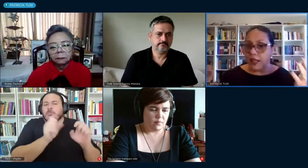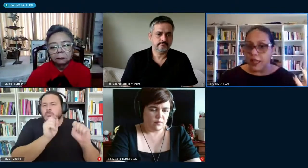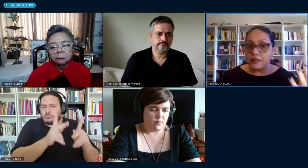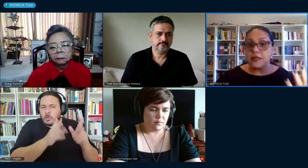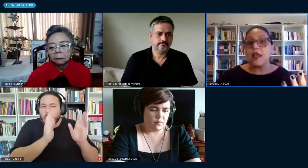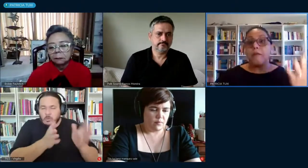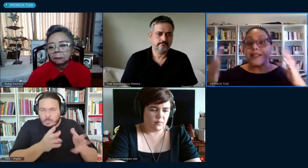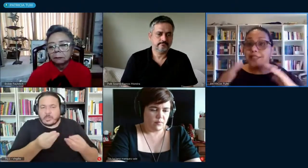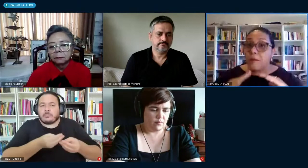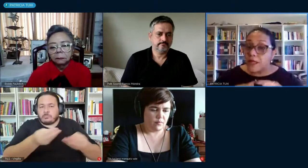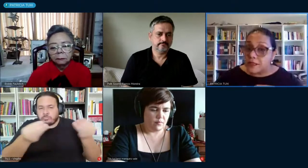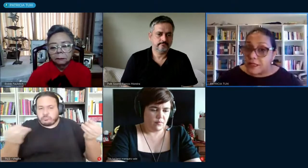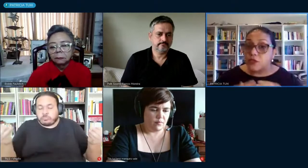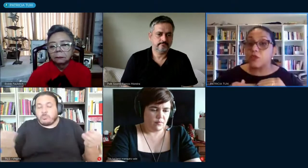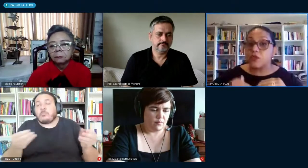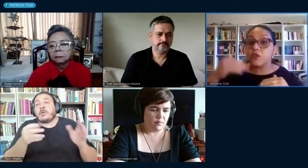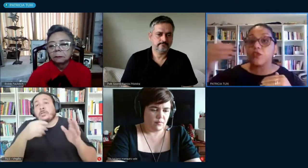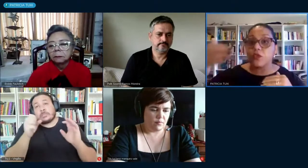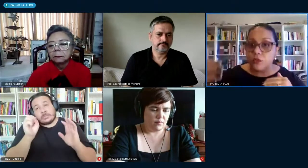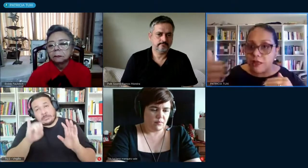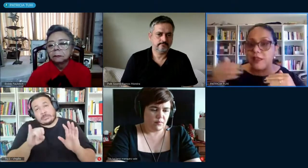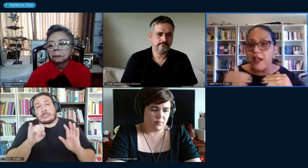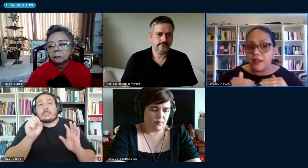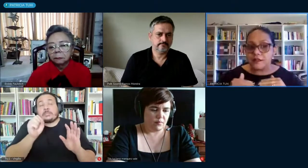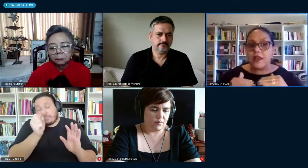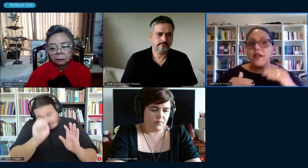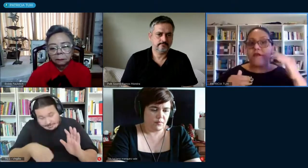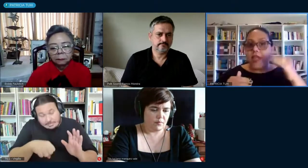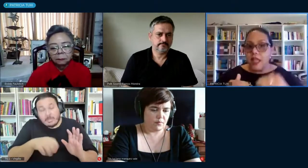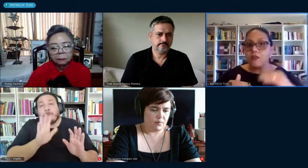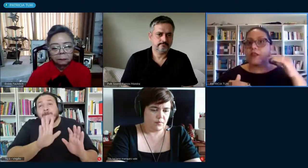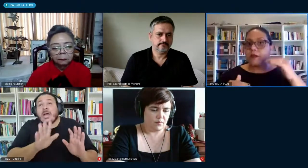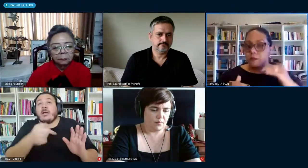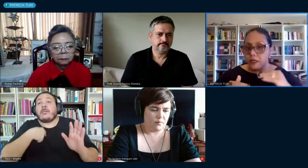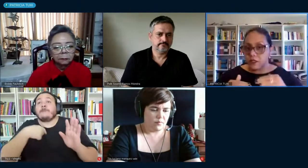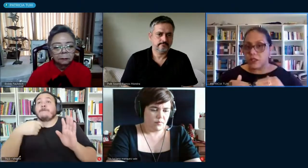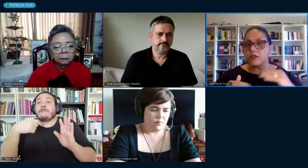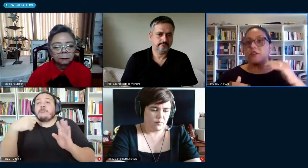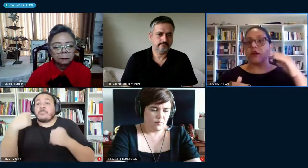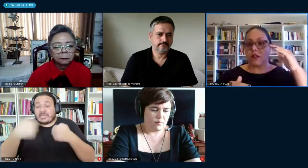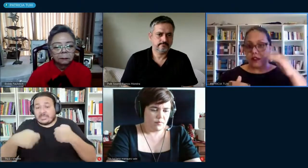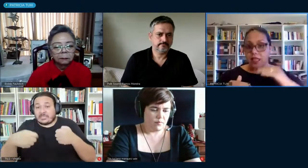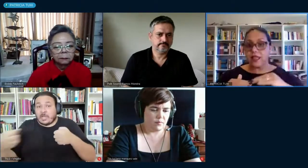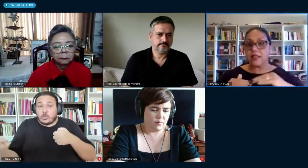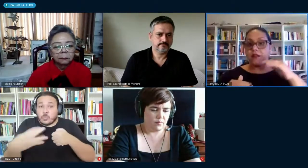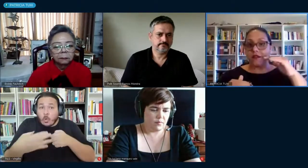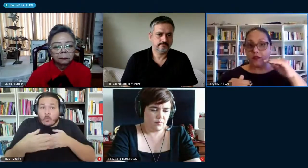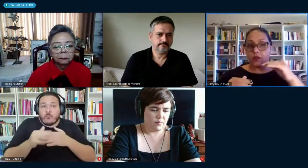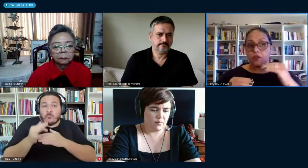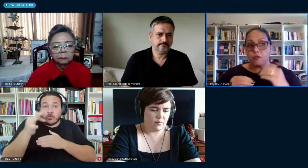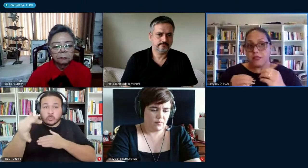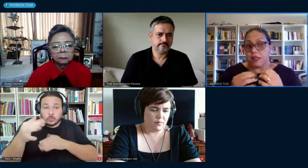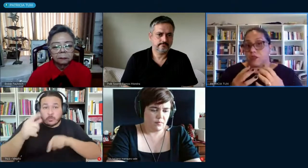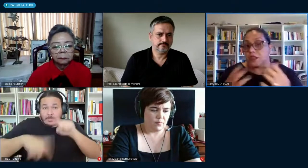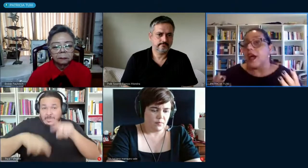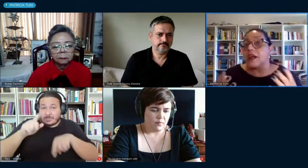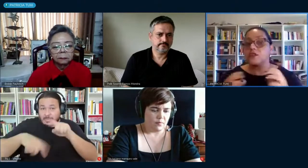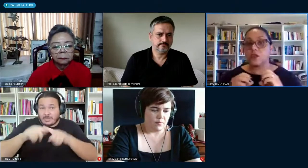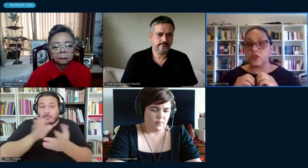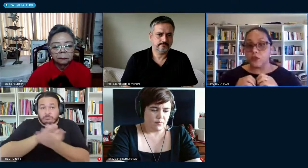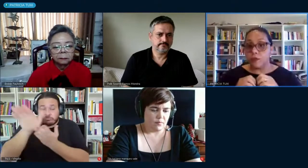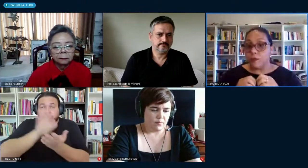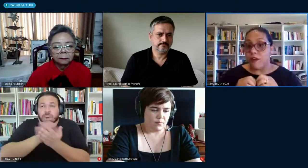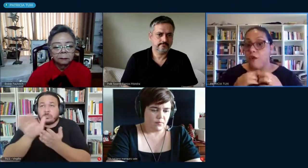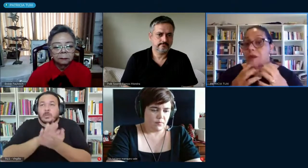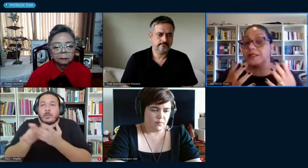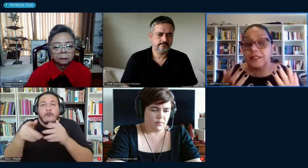foram entregues, mas que é preciso que os futuros materiais, dentro da perspectiva, né, do material didático